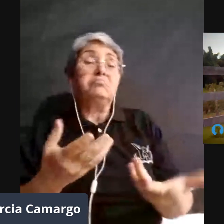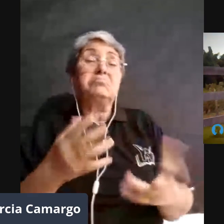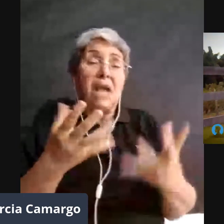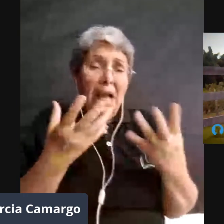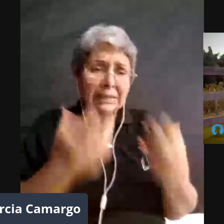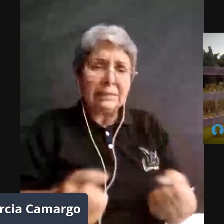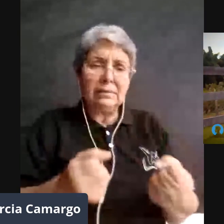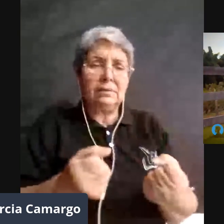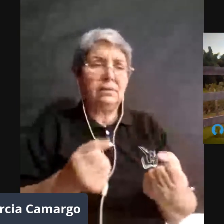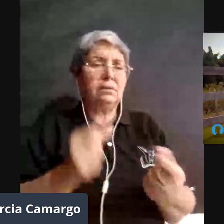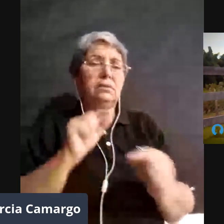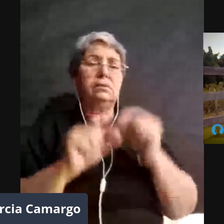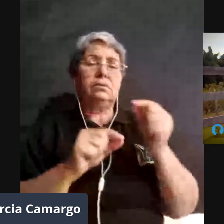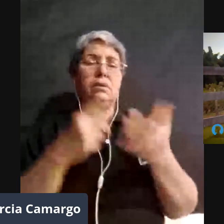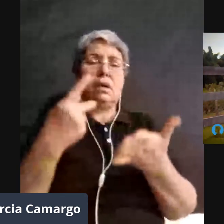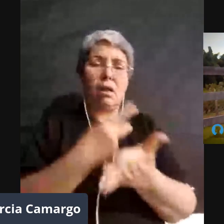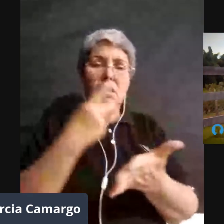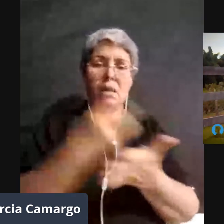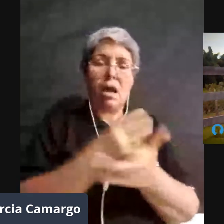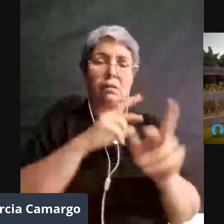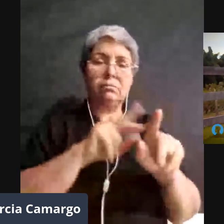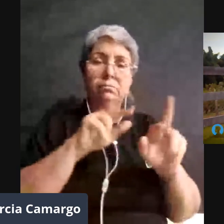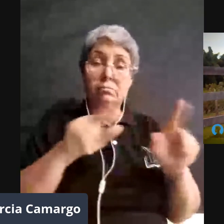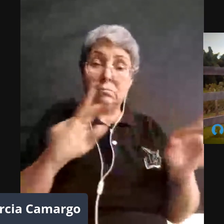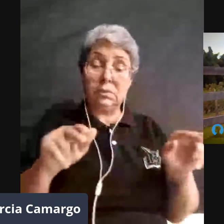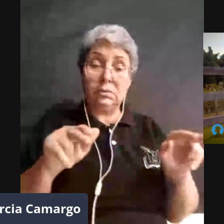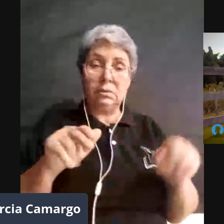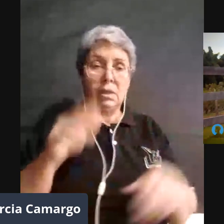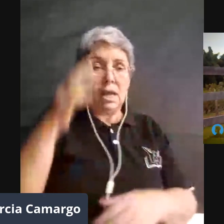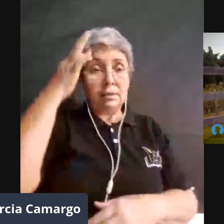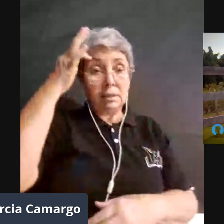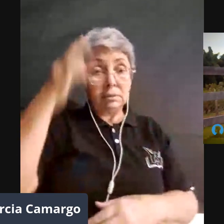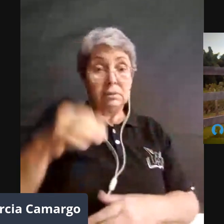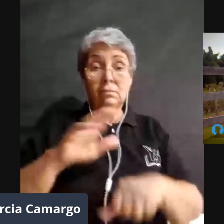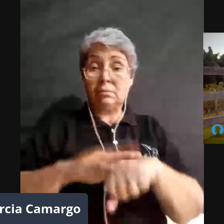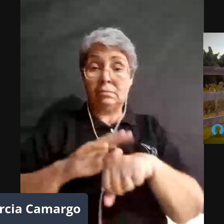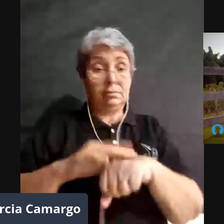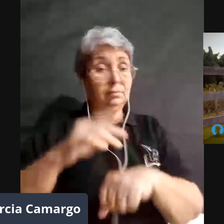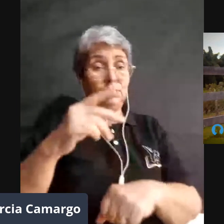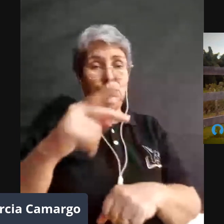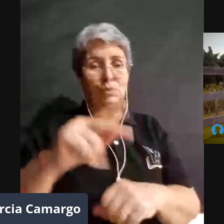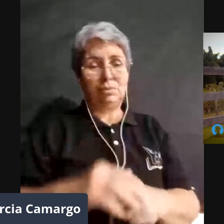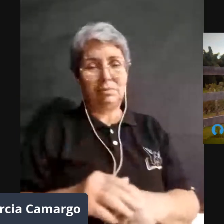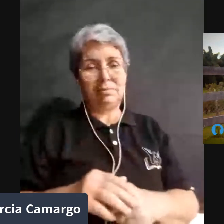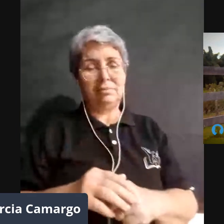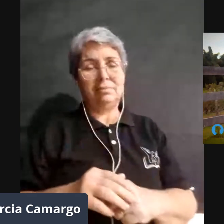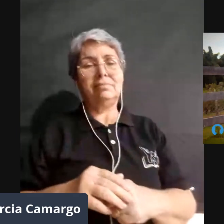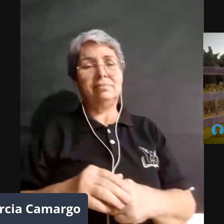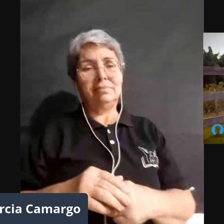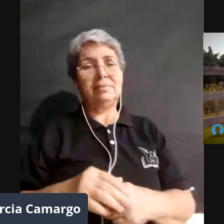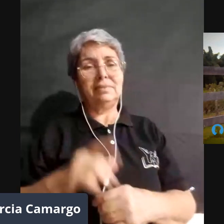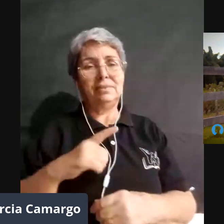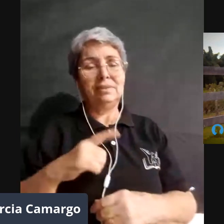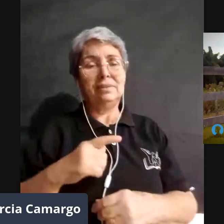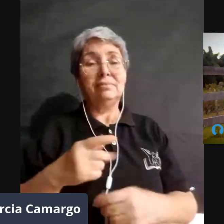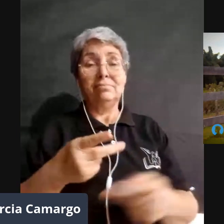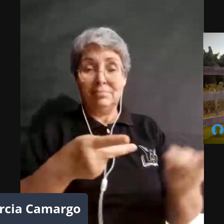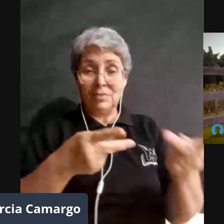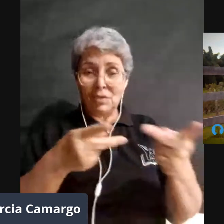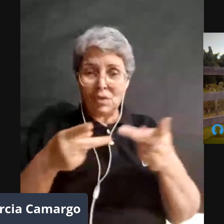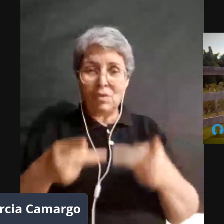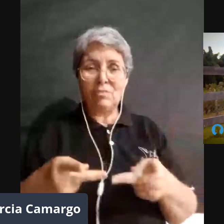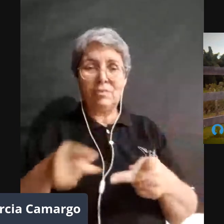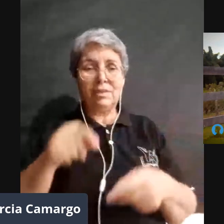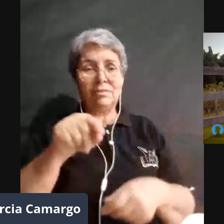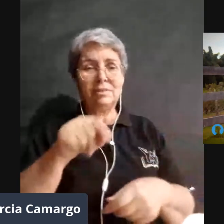as implicações de tal decisão são tremendas para se contemplar. Eu convido você agora a orar